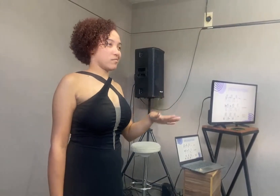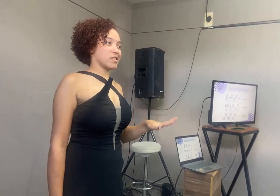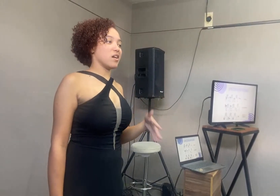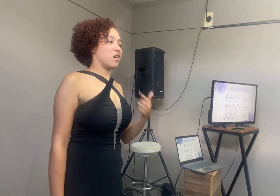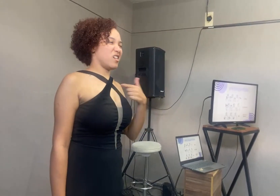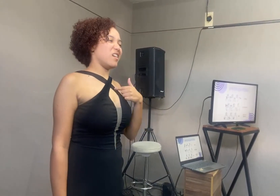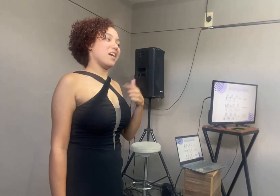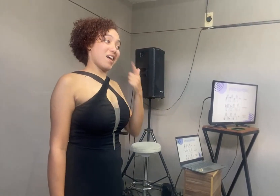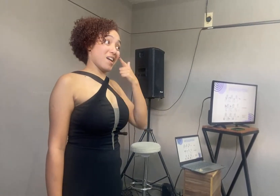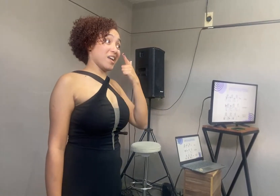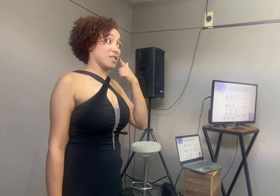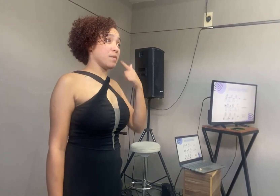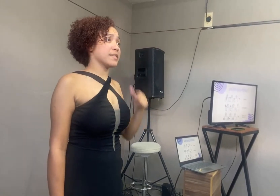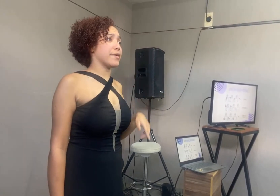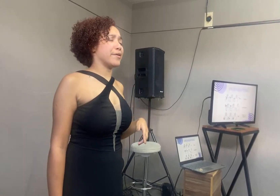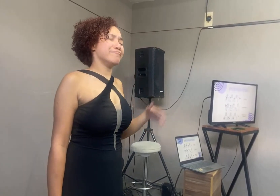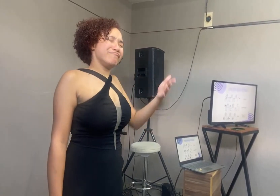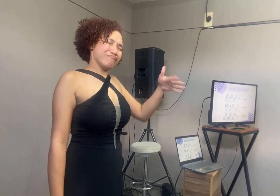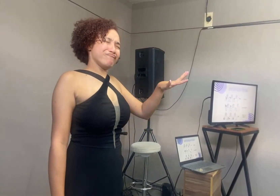Assim, ó. É a expressão.